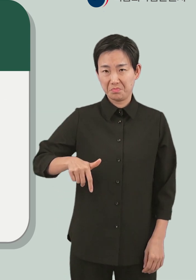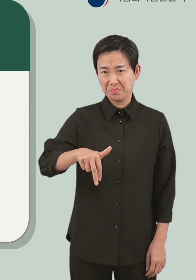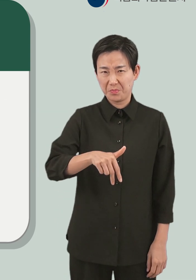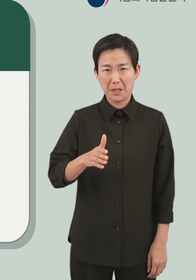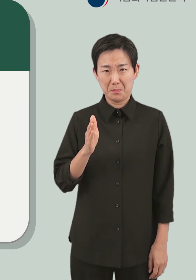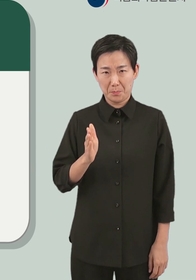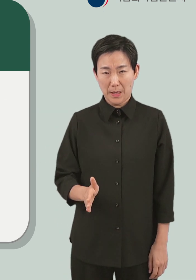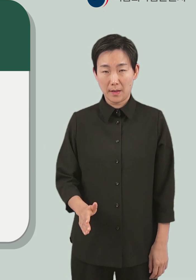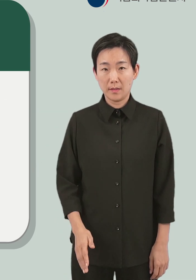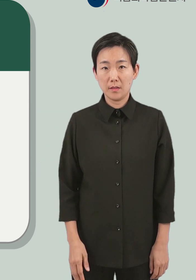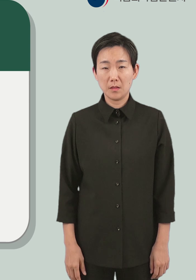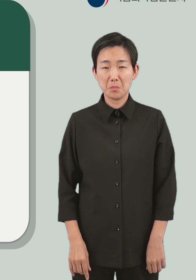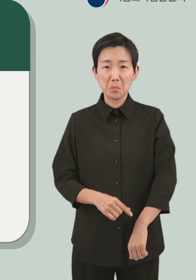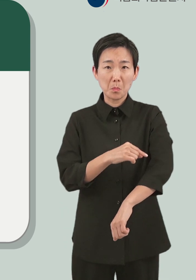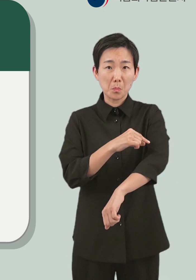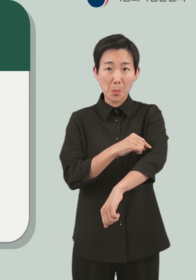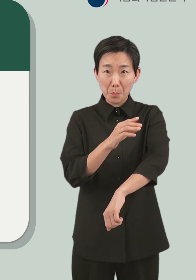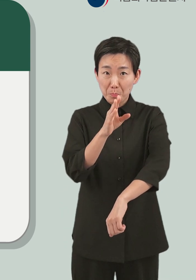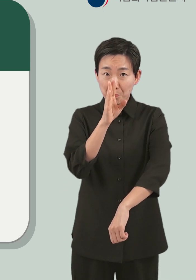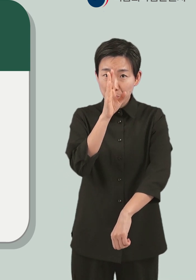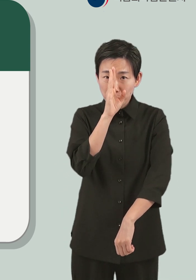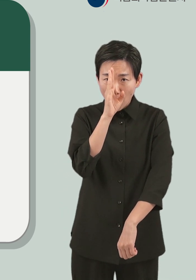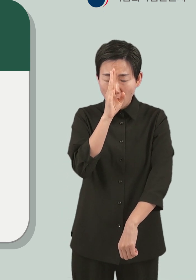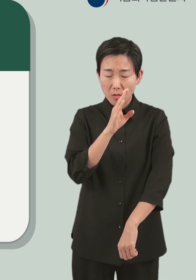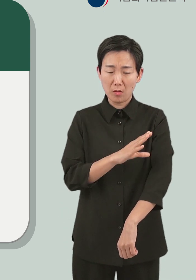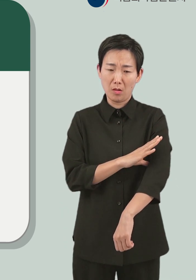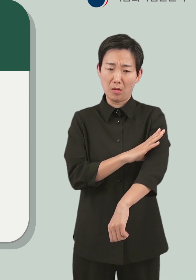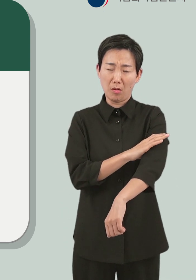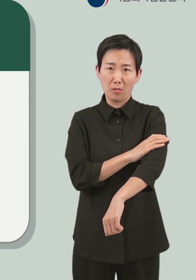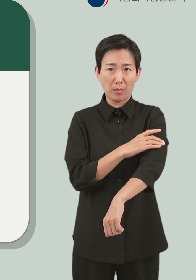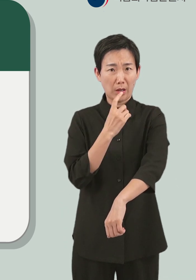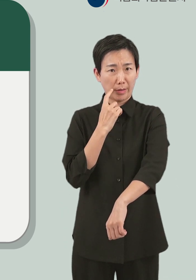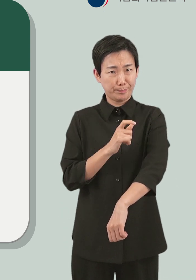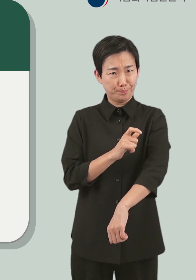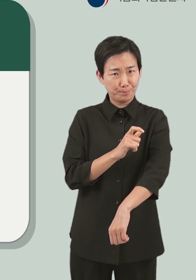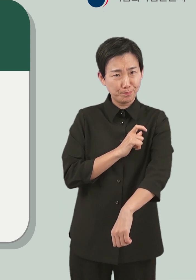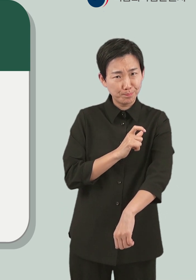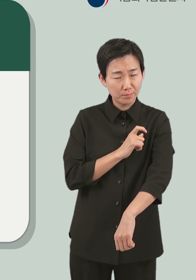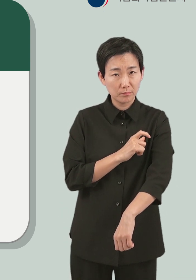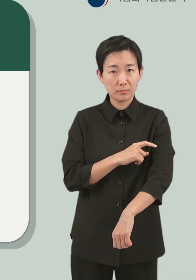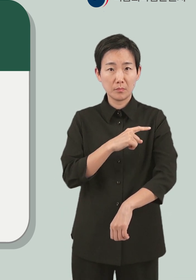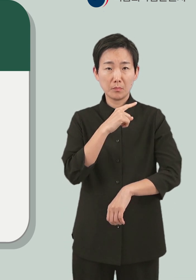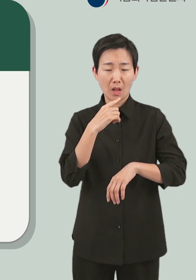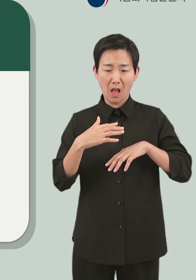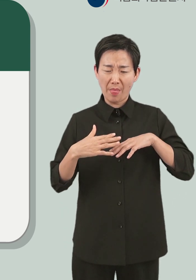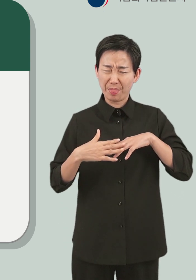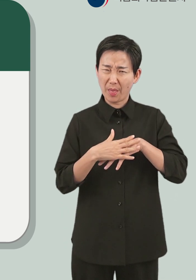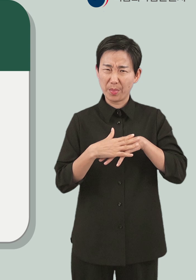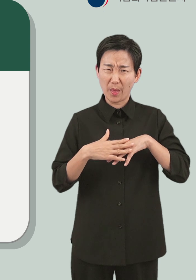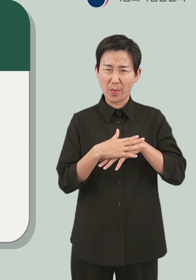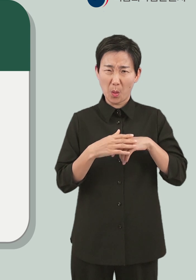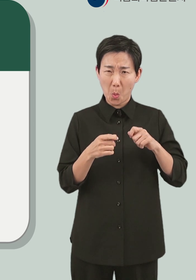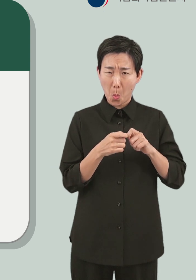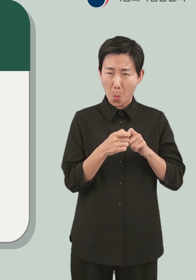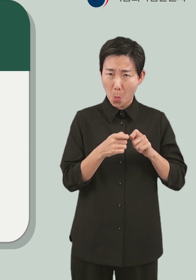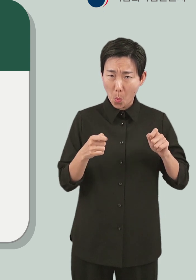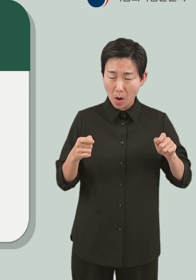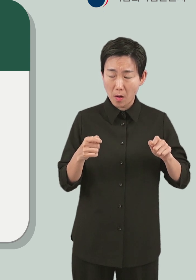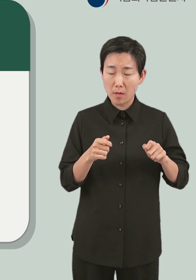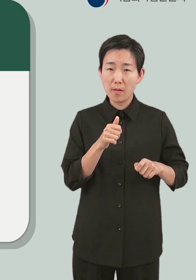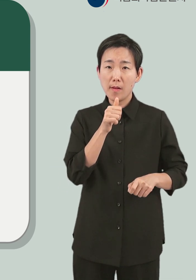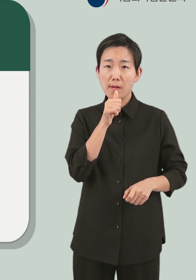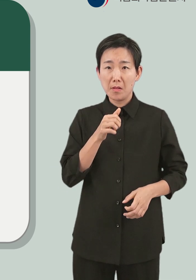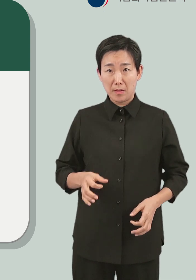상태에서 혈압을 측정하지 않습니다. 사용 중에 피부염 등 피부에 이상을 느낄 경우, 혈행 장애가 오랫동안 발생할